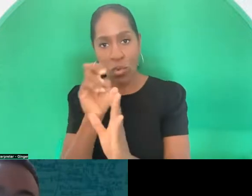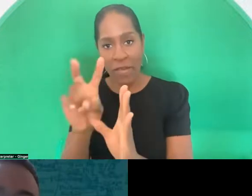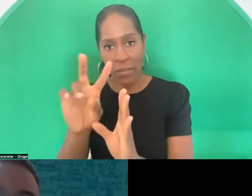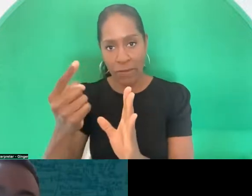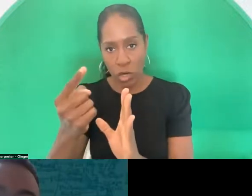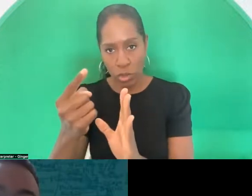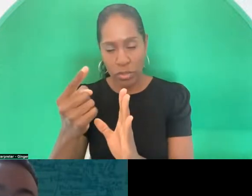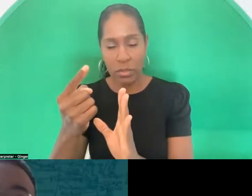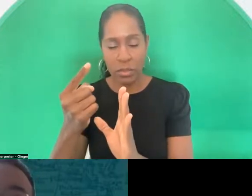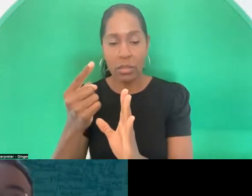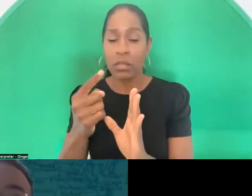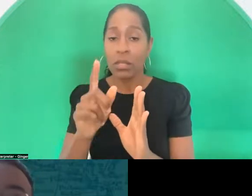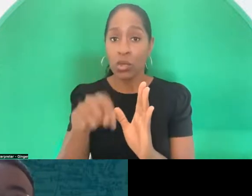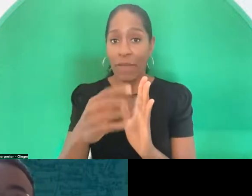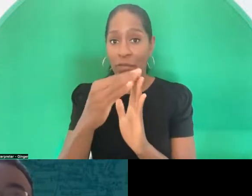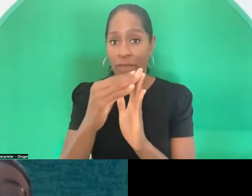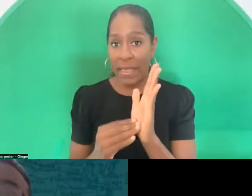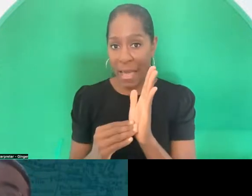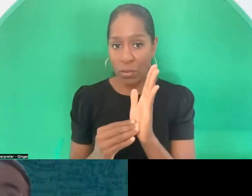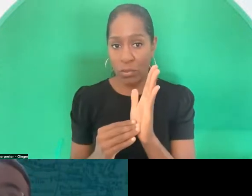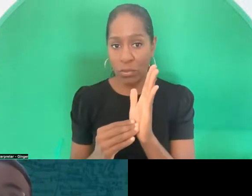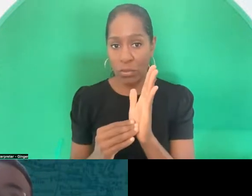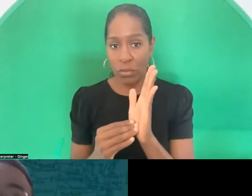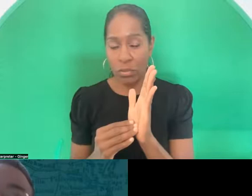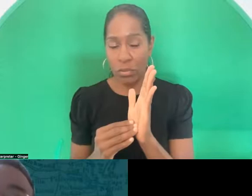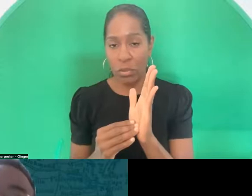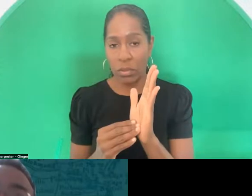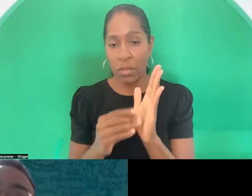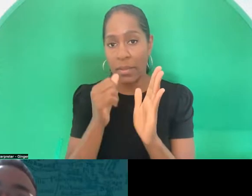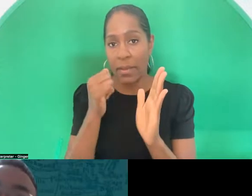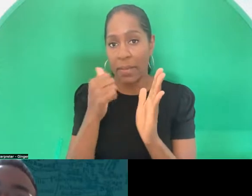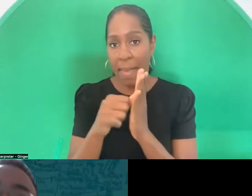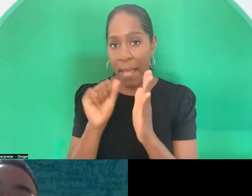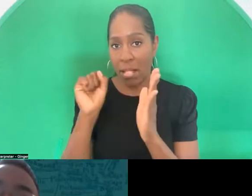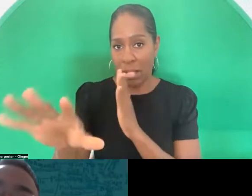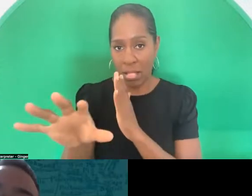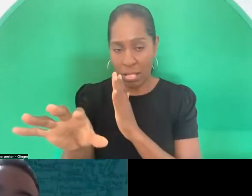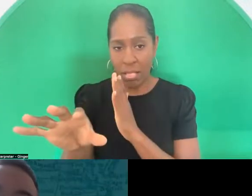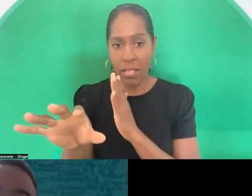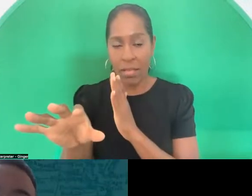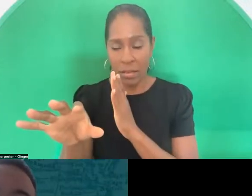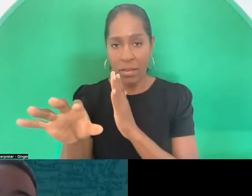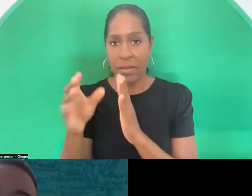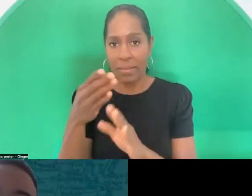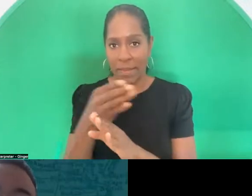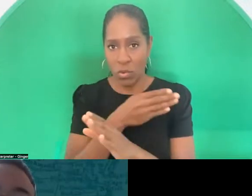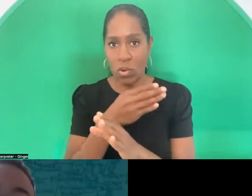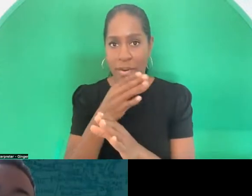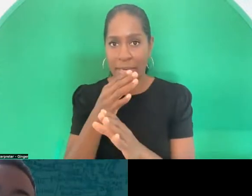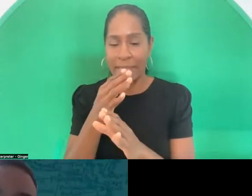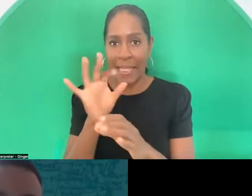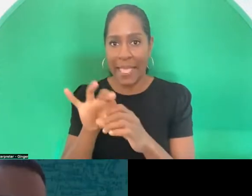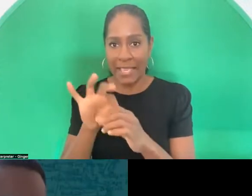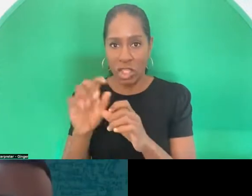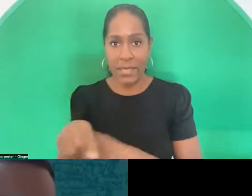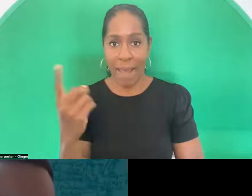así votar y tiene completarse antes del fin del día de las elecciones y enviado por correo en la